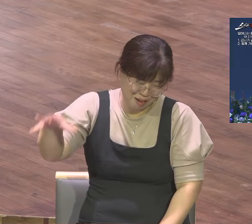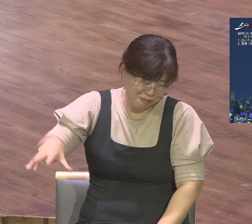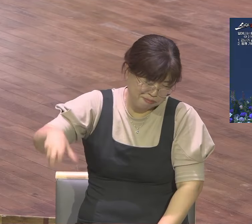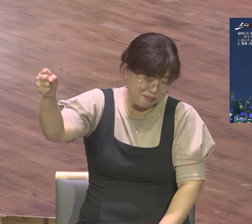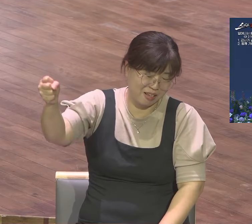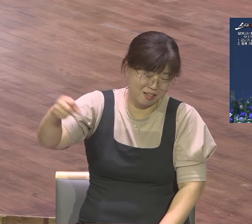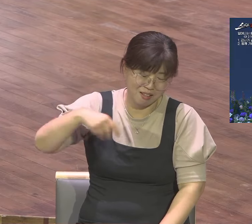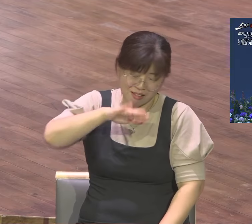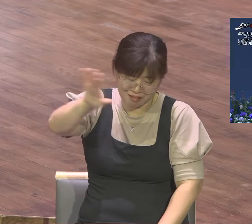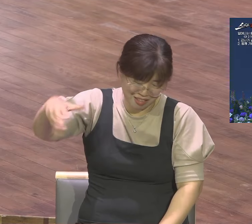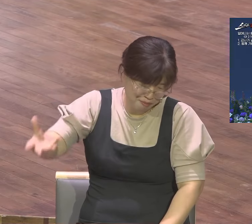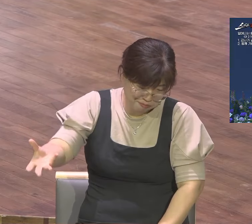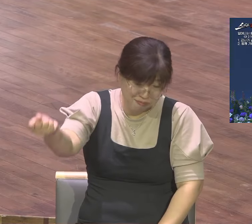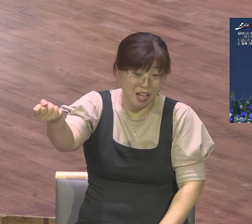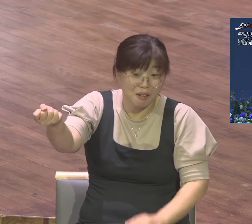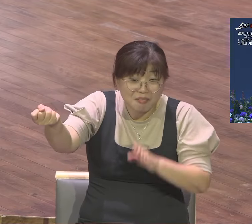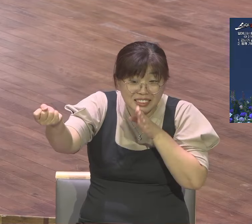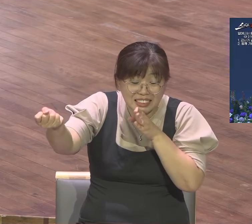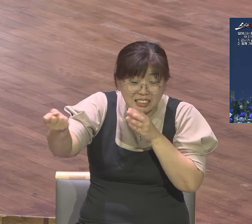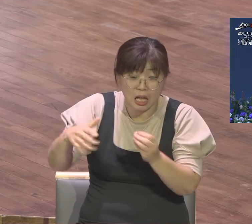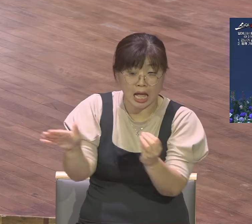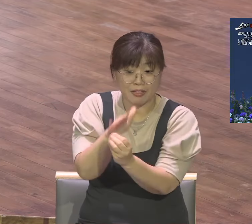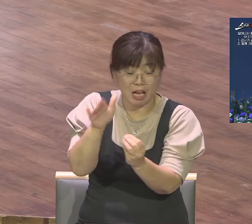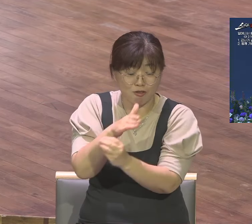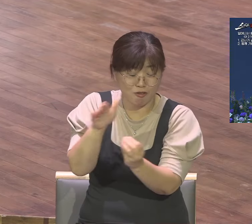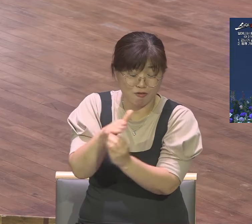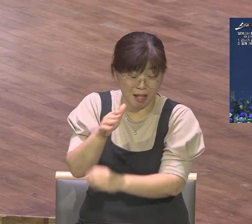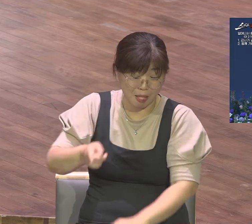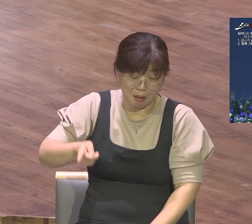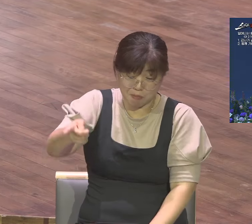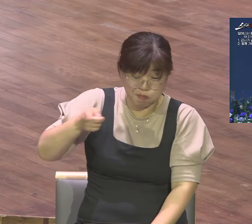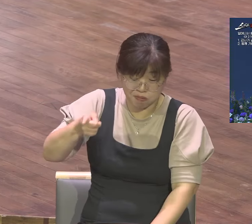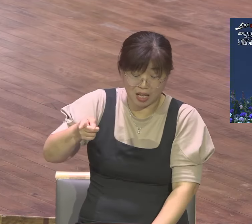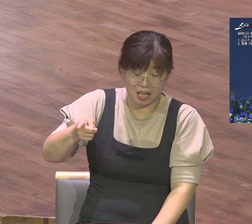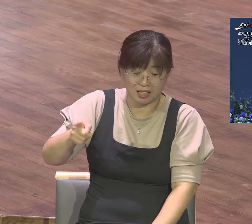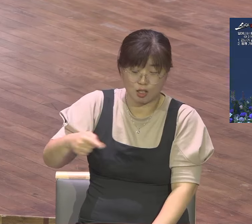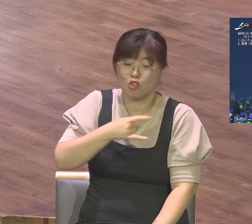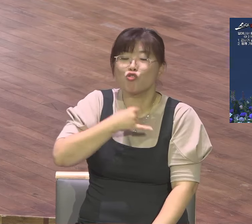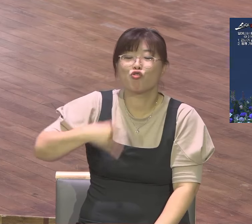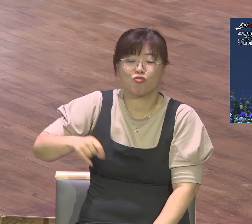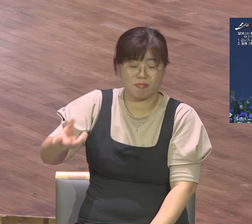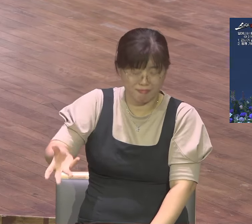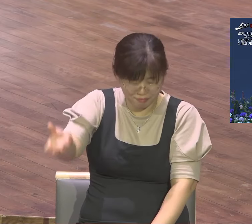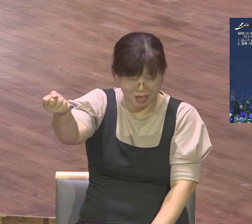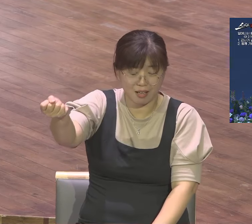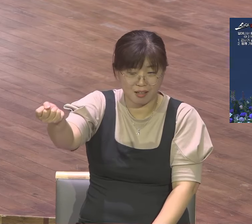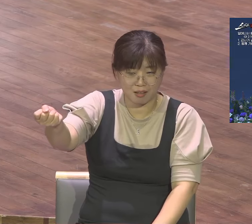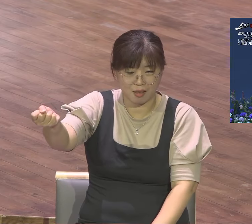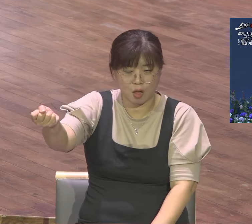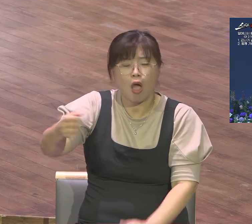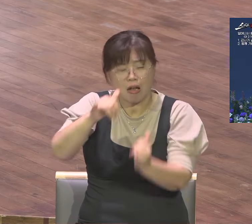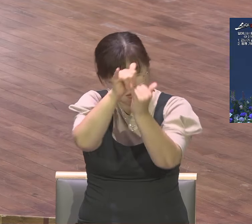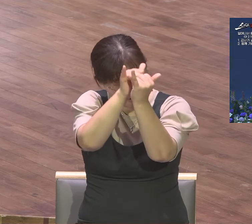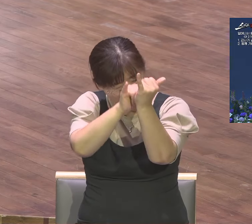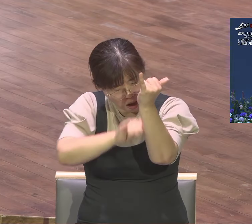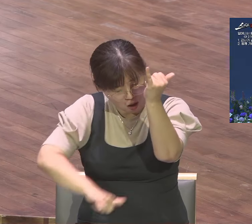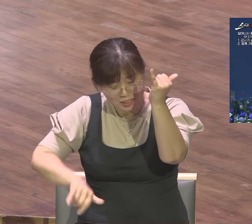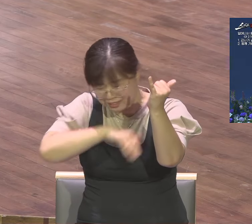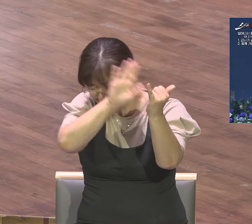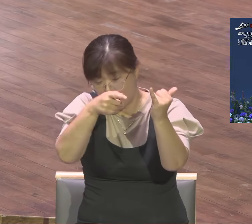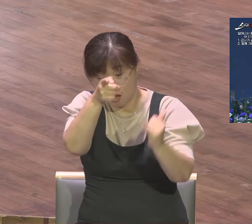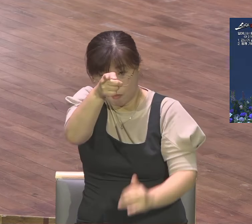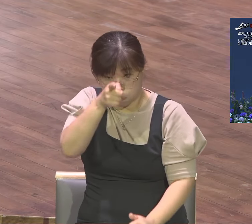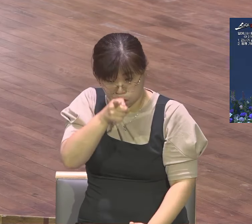왜냐하면 이번에 우리도 결승 올라갈 수 있는데 중국 때문에 못 올라간 거예요. 중국에는 무조건 지는 거예요. 왜